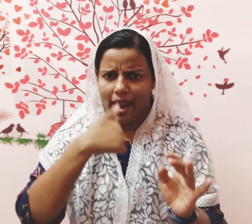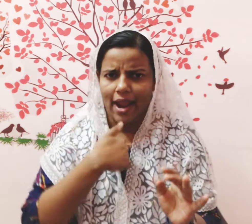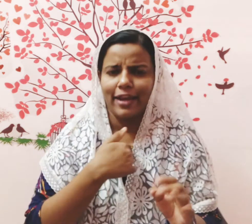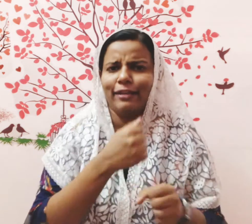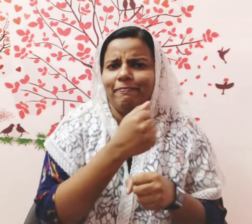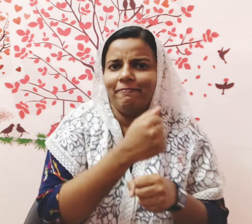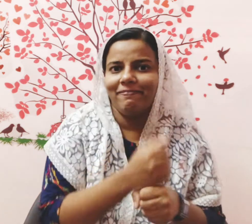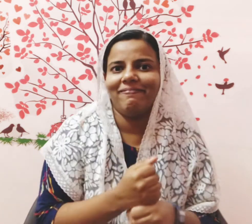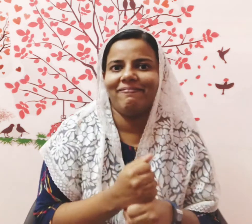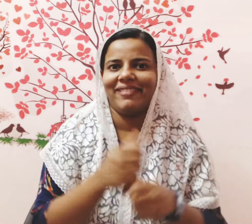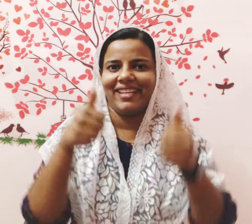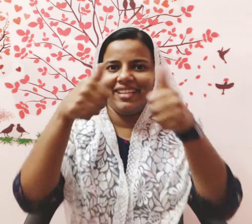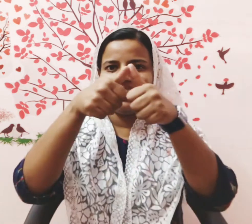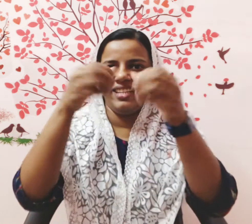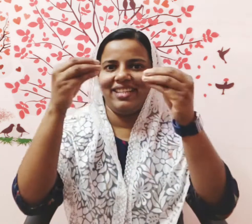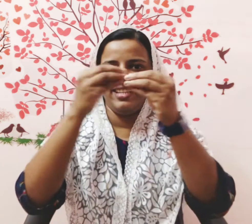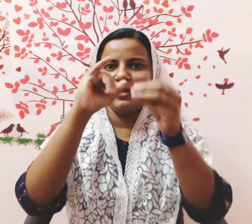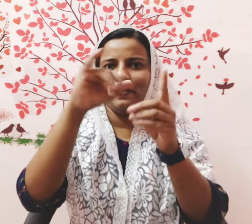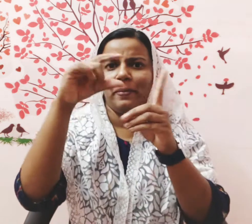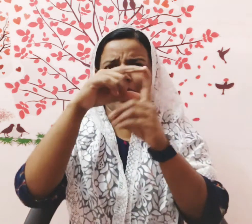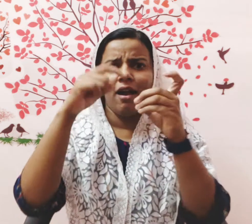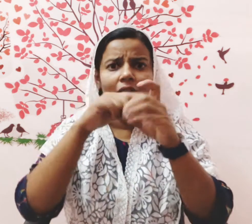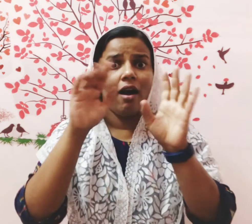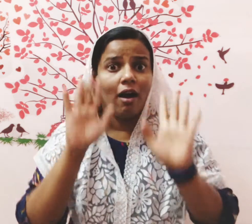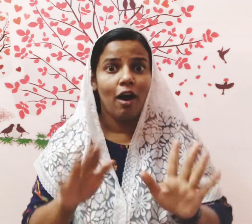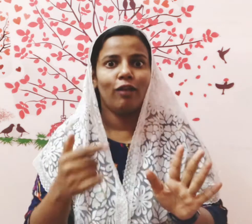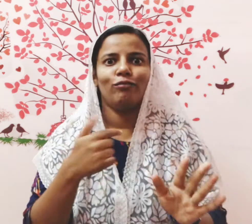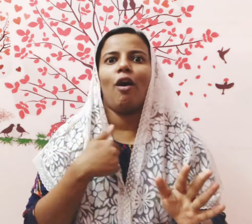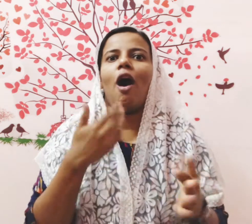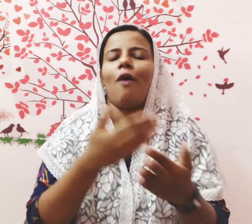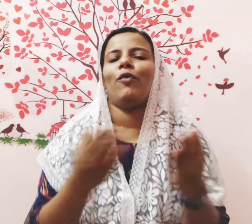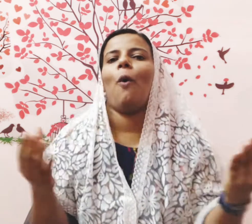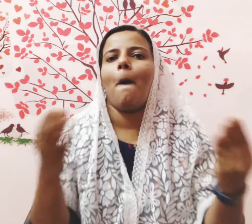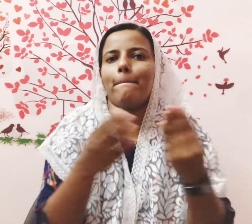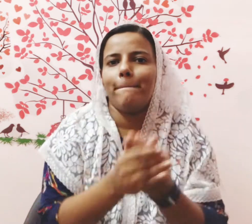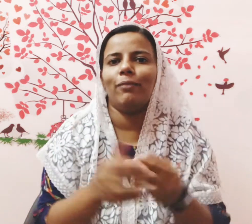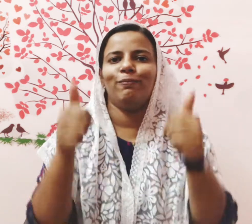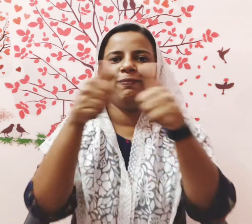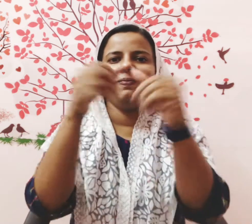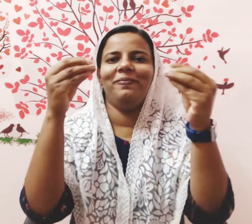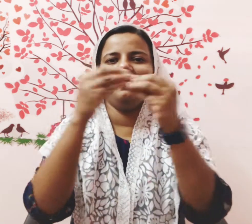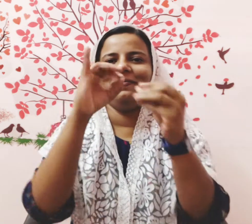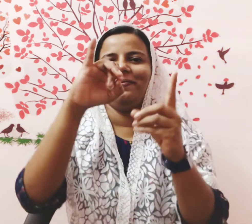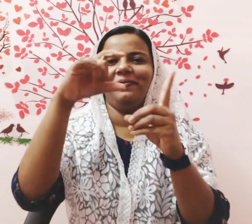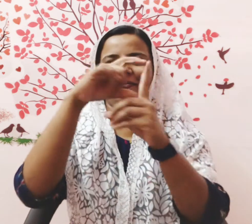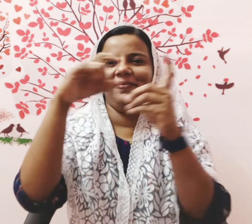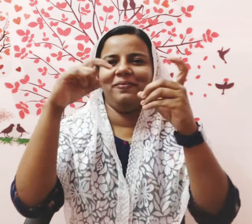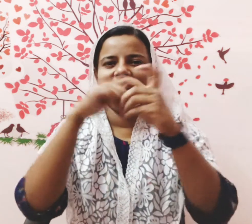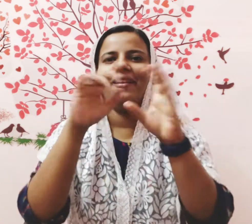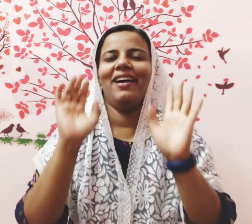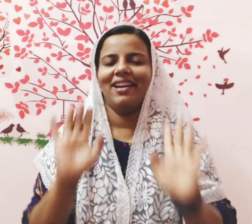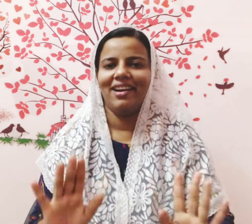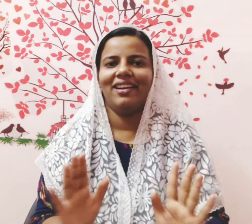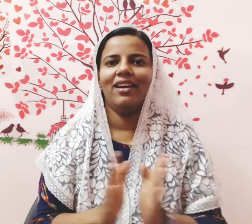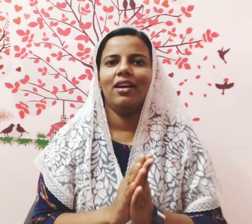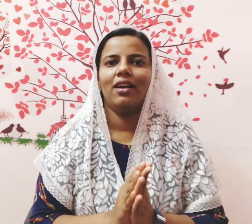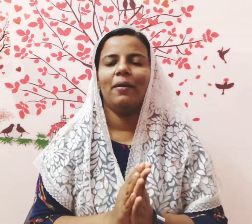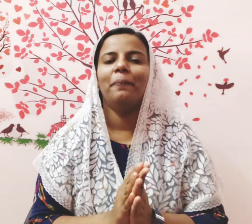അവനിലും വസിക്കുന്നുവെങ്കിൽ അവൻ വളരെ ഫലം കായ്ക്കും. ഒന്ന് ചിന്തിച്ച് നോക്കി, ഈ വള്ളിയിൽ നിന്ന് ഒരു കൊമ്പ് നീക്കി വെച്ച് കഴിഞ്ഞാൽ ഈ കൊമ്പിന് വല്ലതും